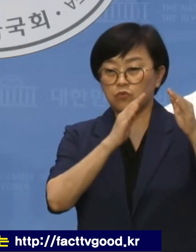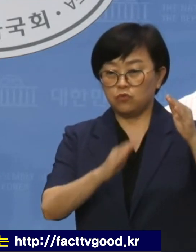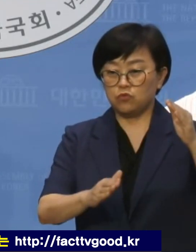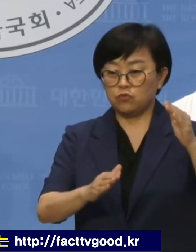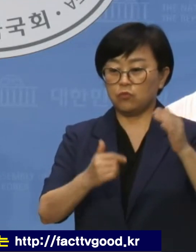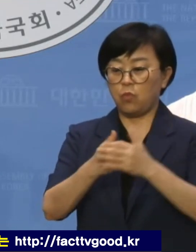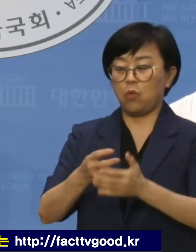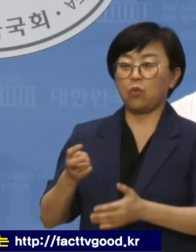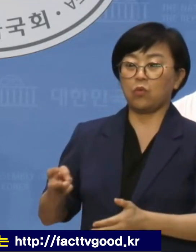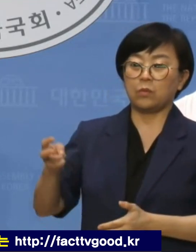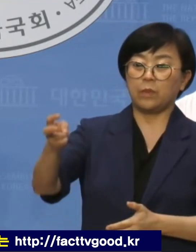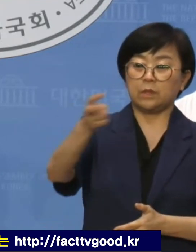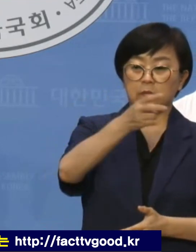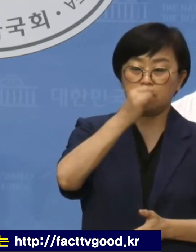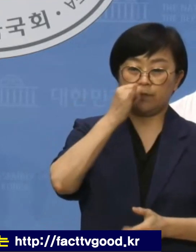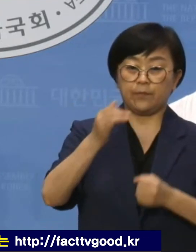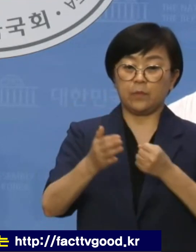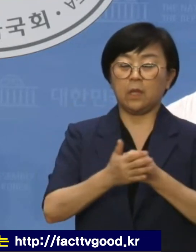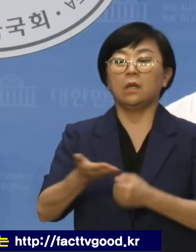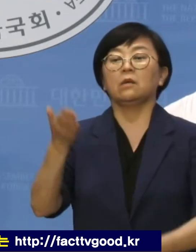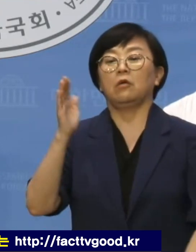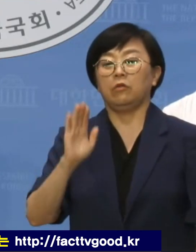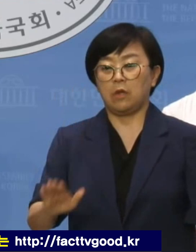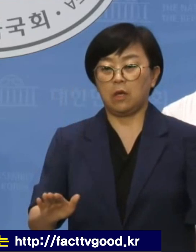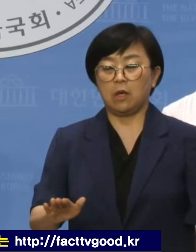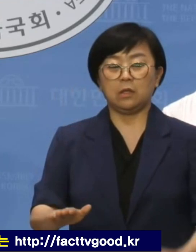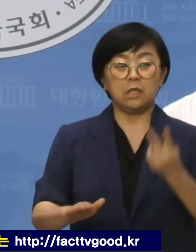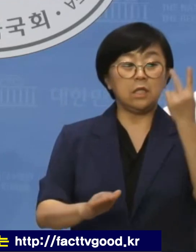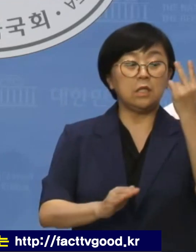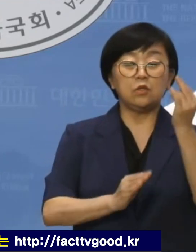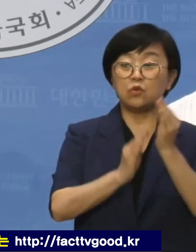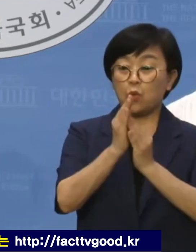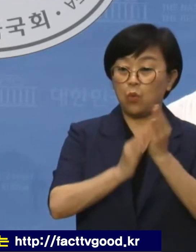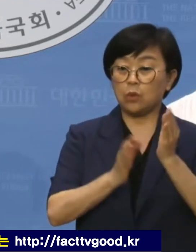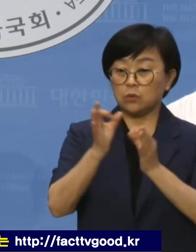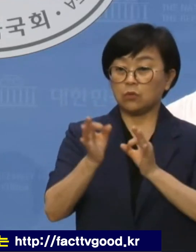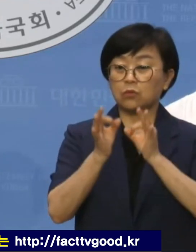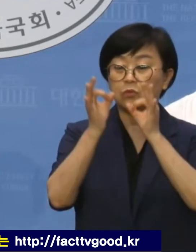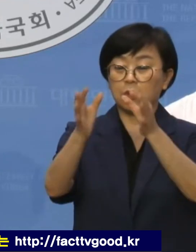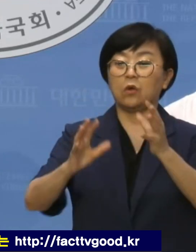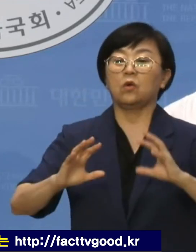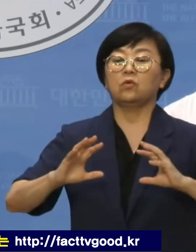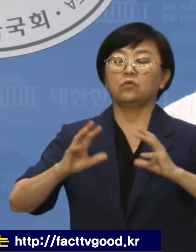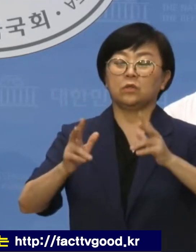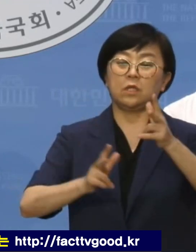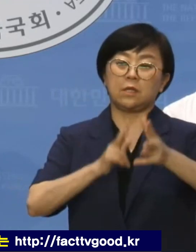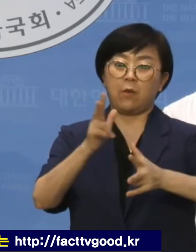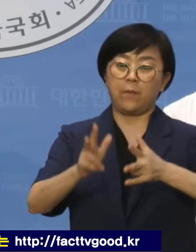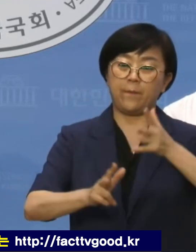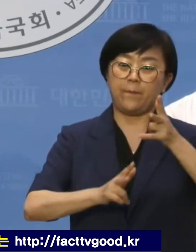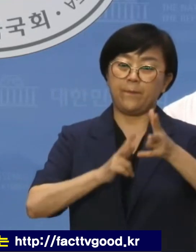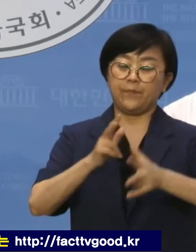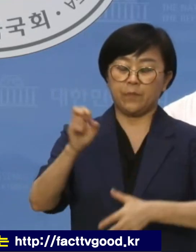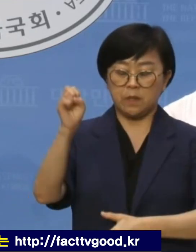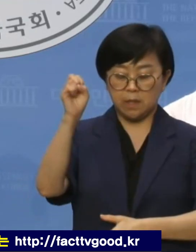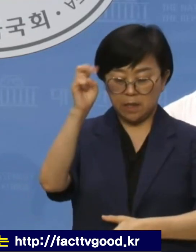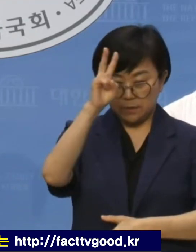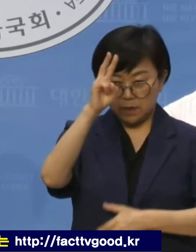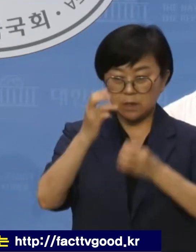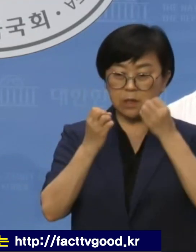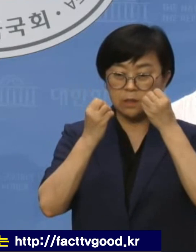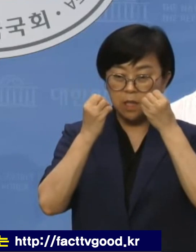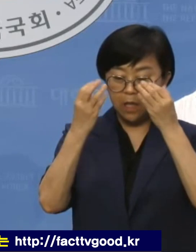노선버스도 있었기 때문입니다. 하물며 약 2조 원이 들어간 이 국책사업의 갑작스러운